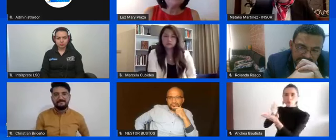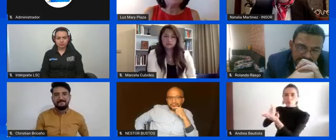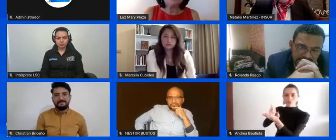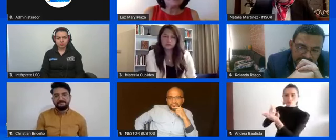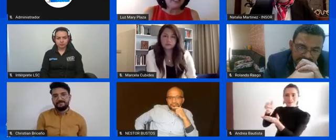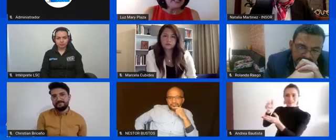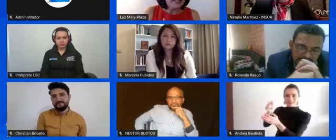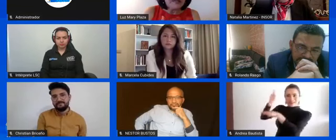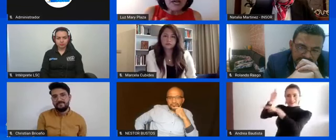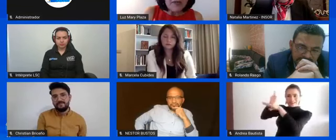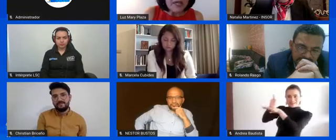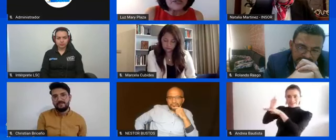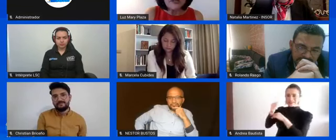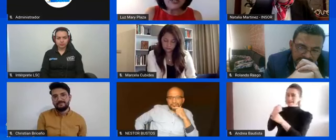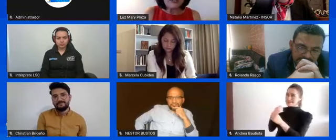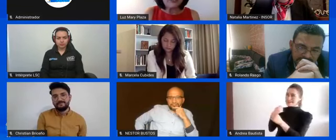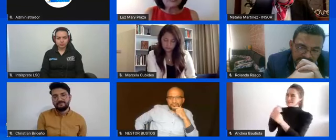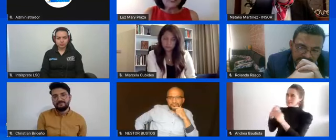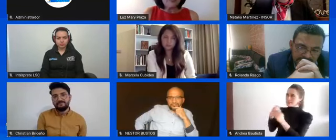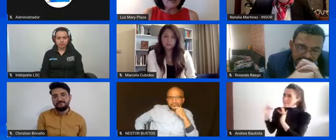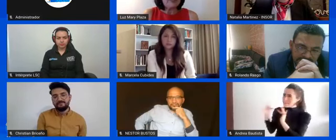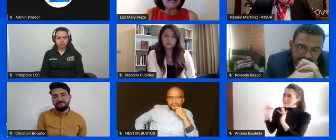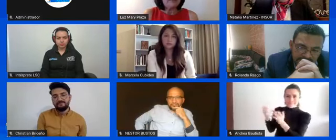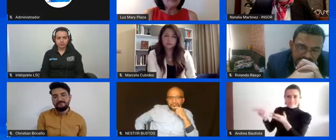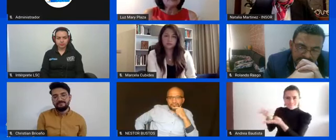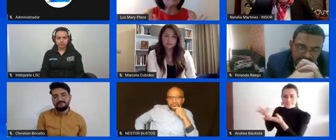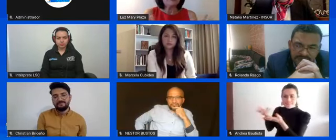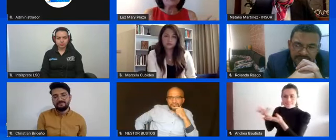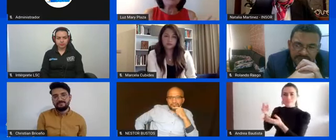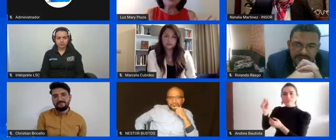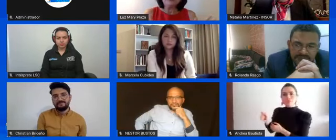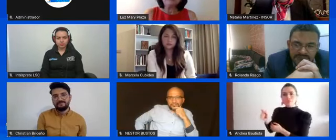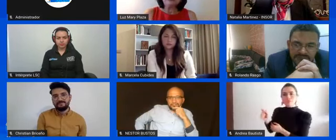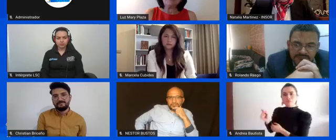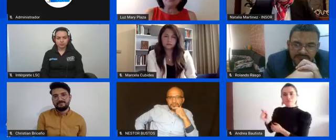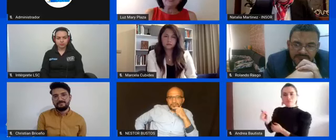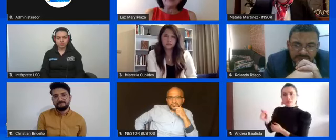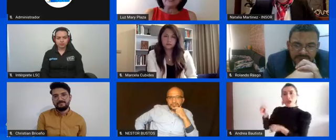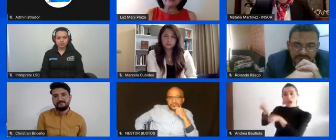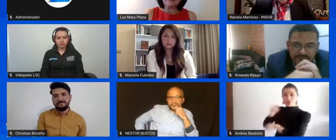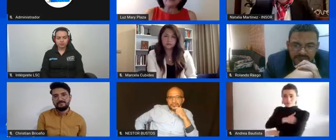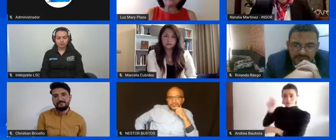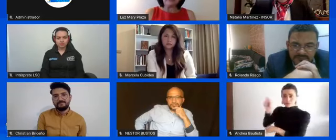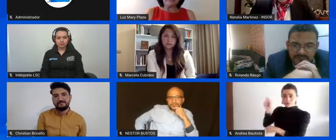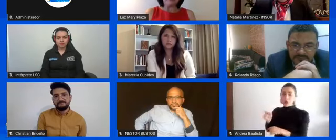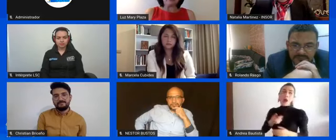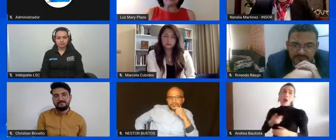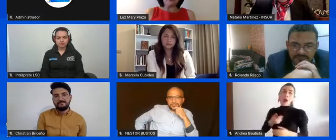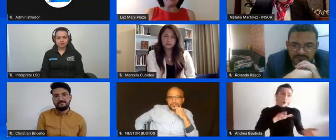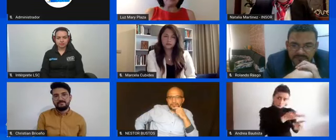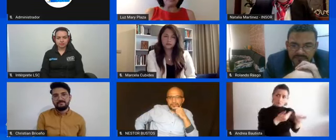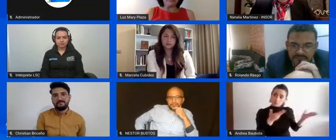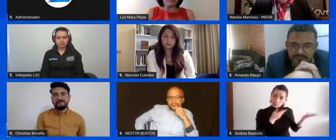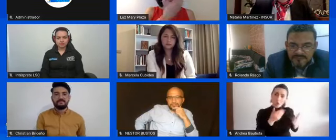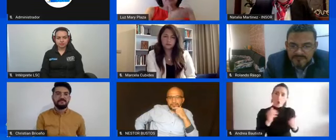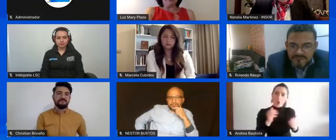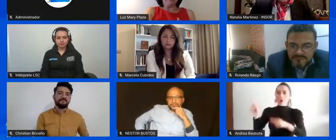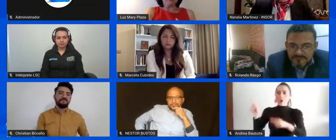unos ministros, eran más abiertos que otros, pero empezamos a trabajar la política pública, ¿sí? Entonces, del INSOR dijimos,